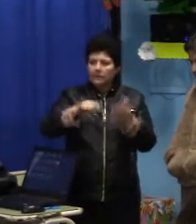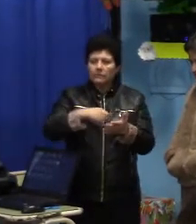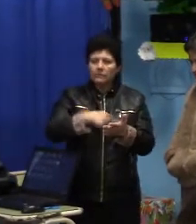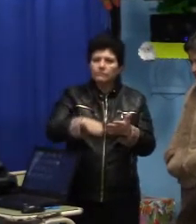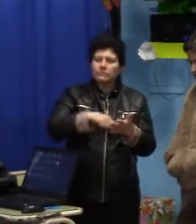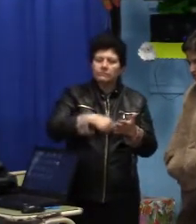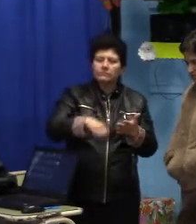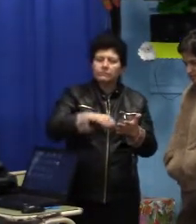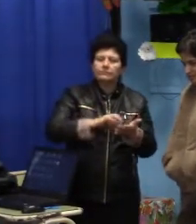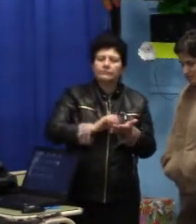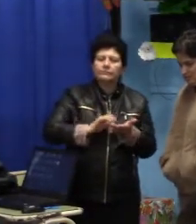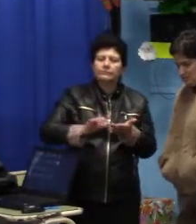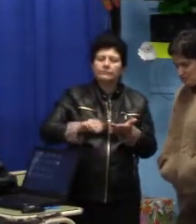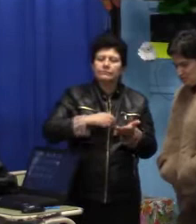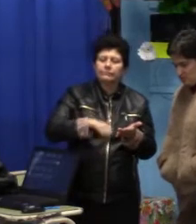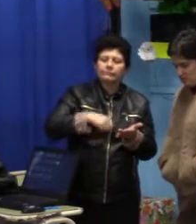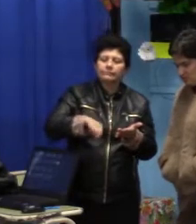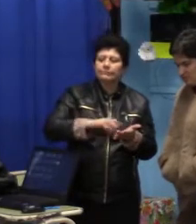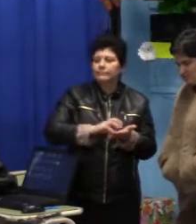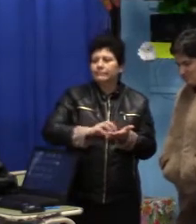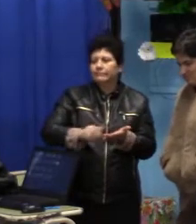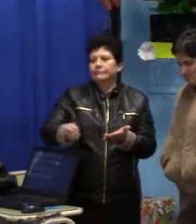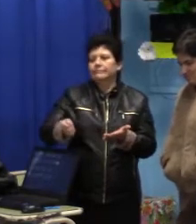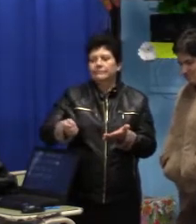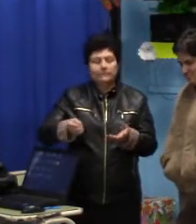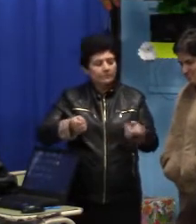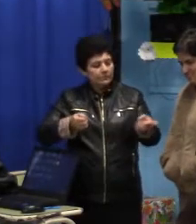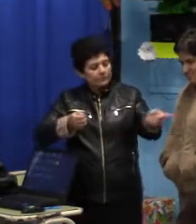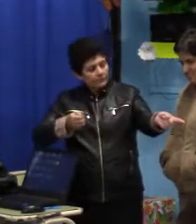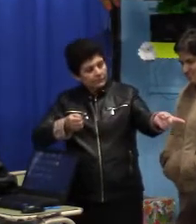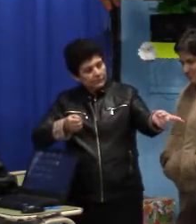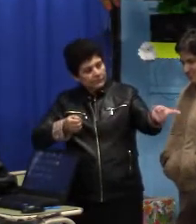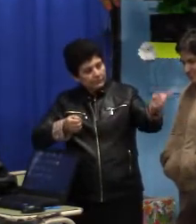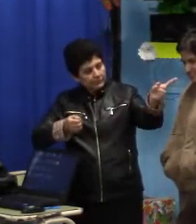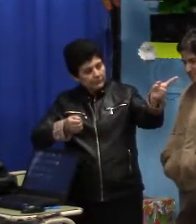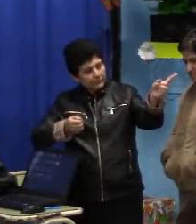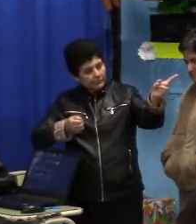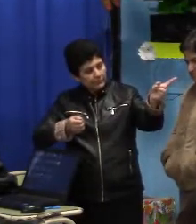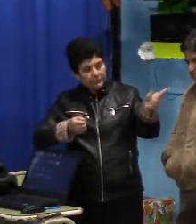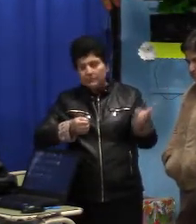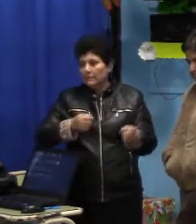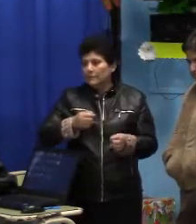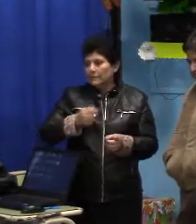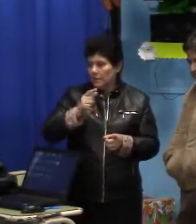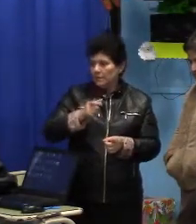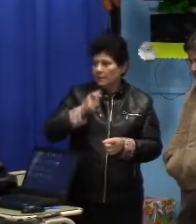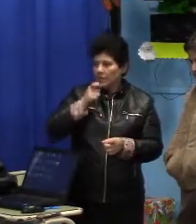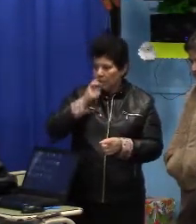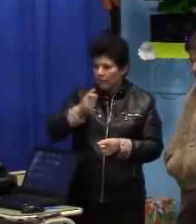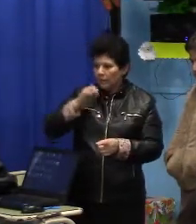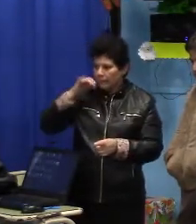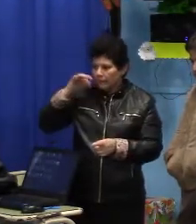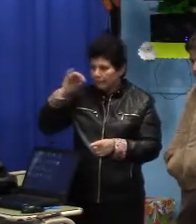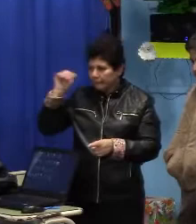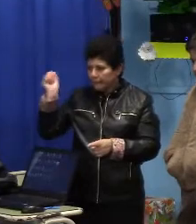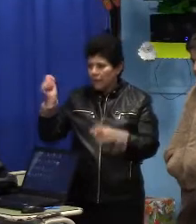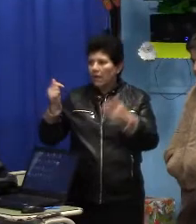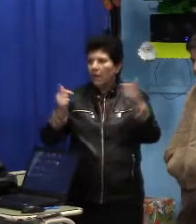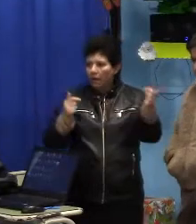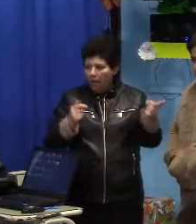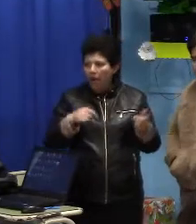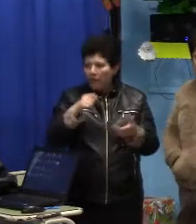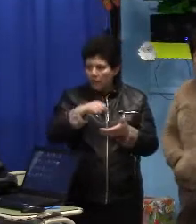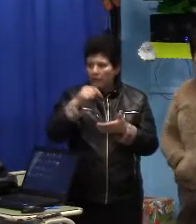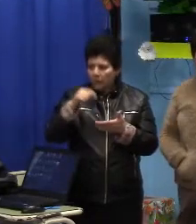apuntes en braille. Acá. Esto es letra por letra. O sea, lo que ella